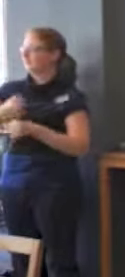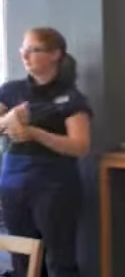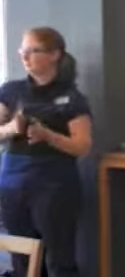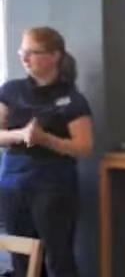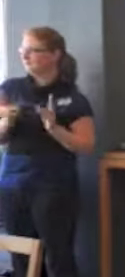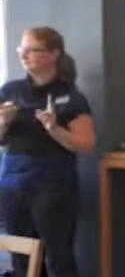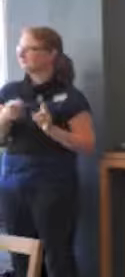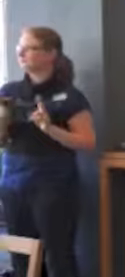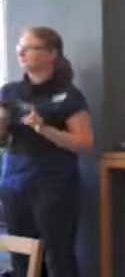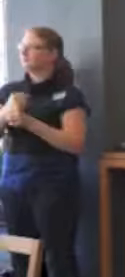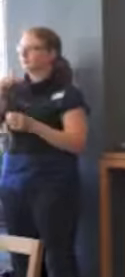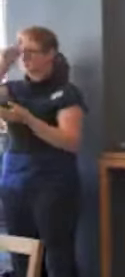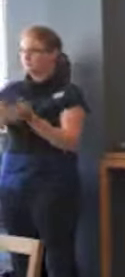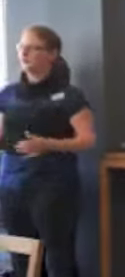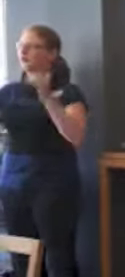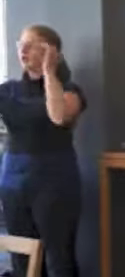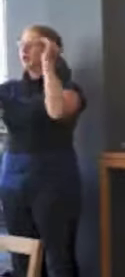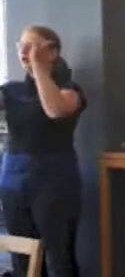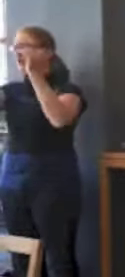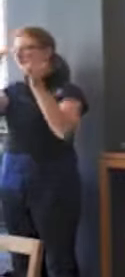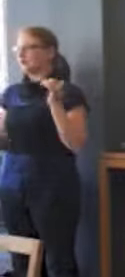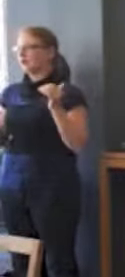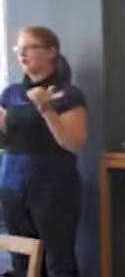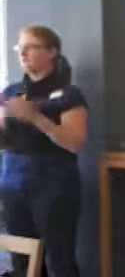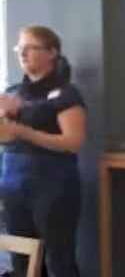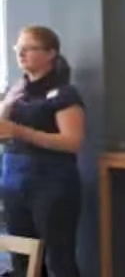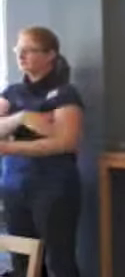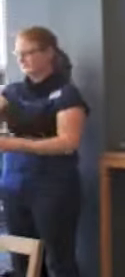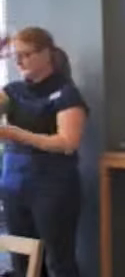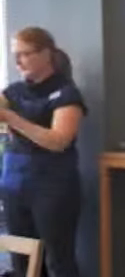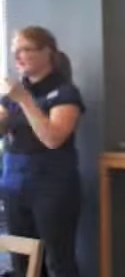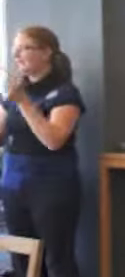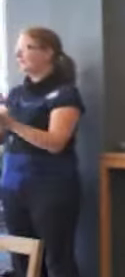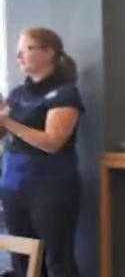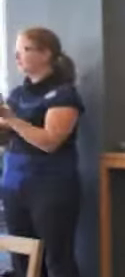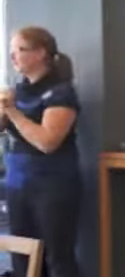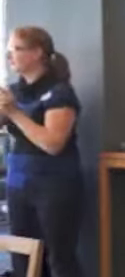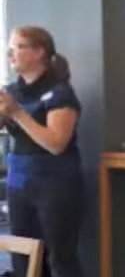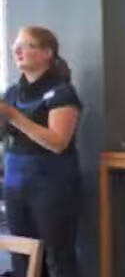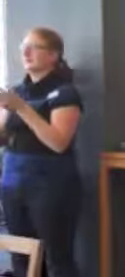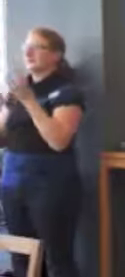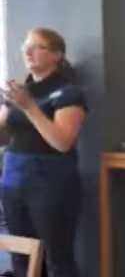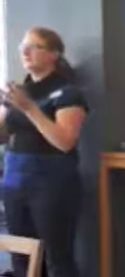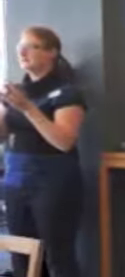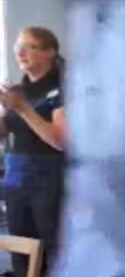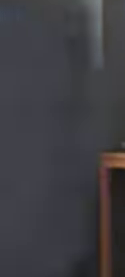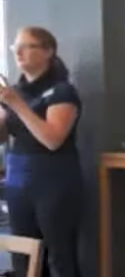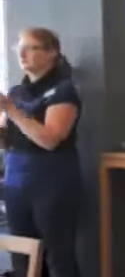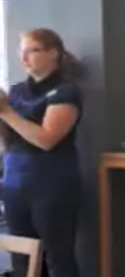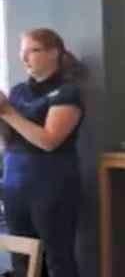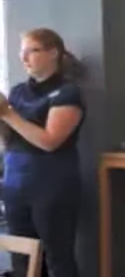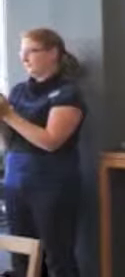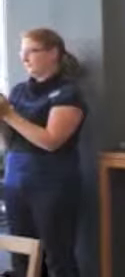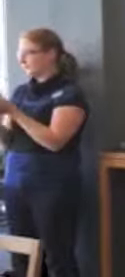höja kunskaperna och kompetenserna hos tjänstemän och politiker i kommuner och myndigheter, Finsam och så vidare. Och